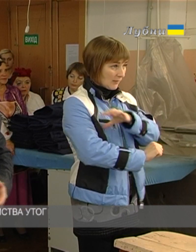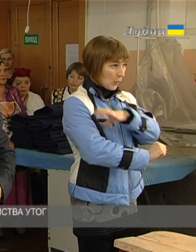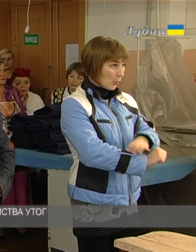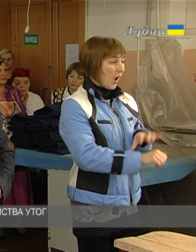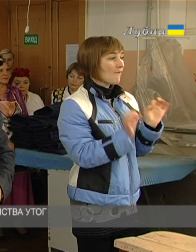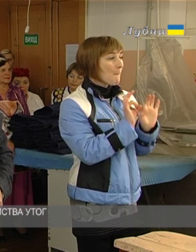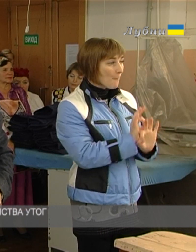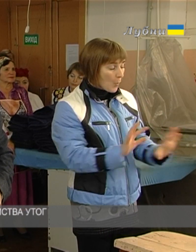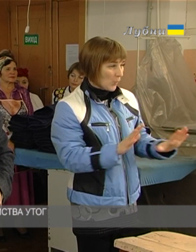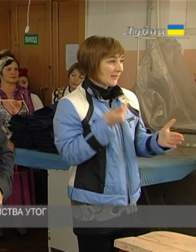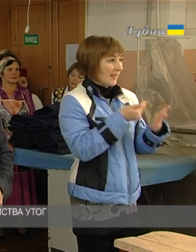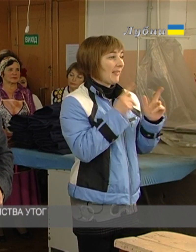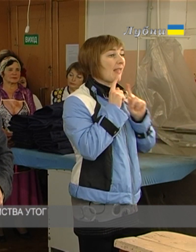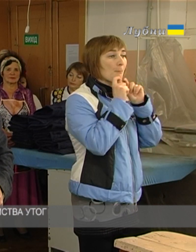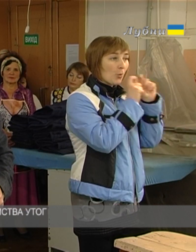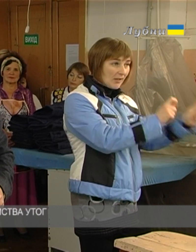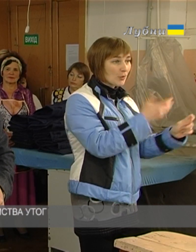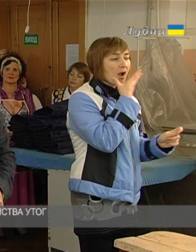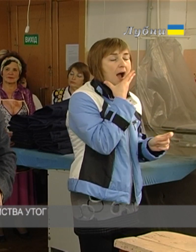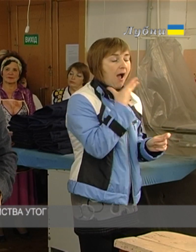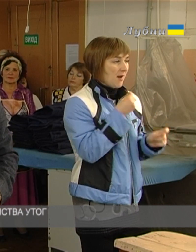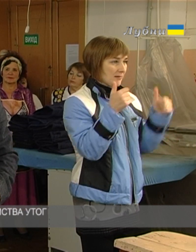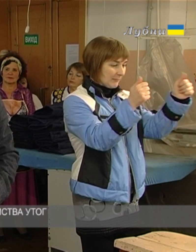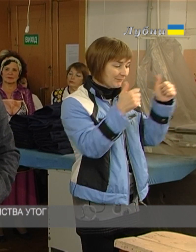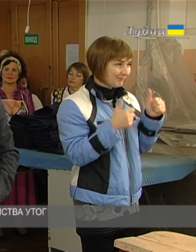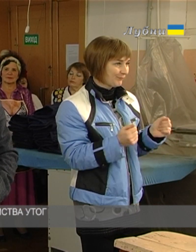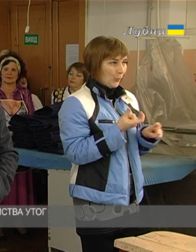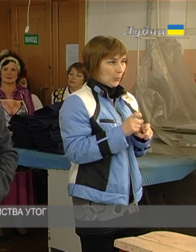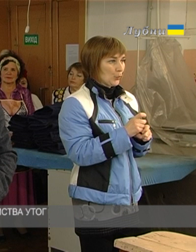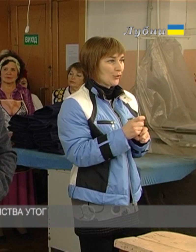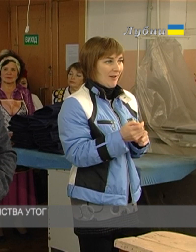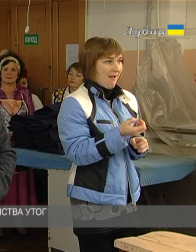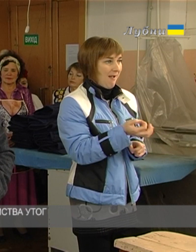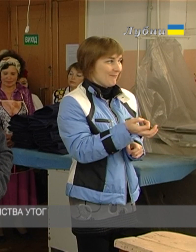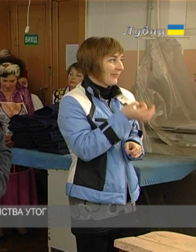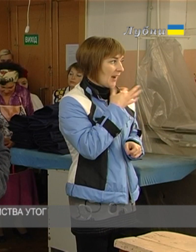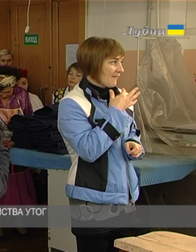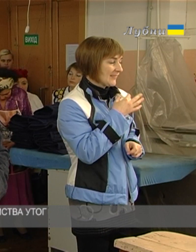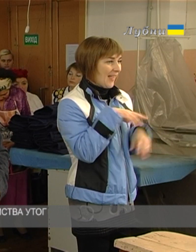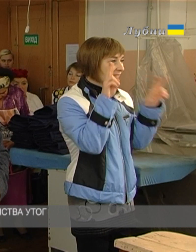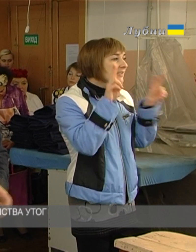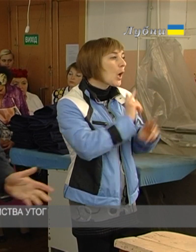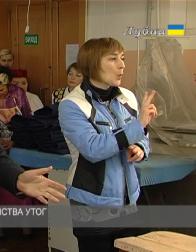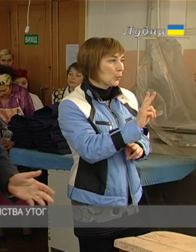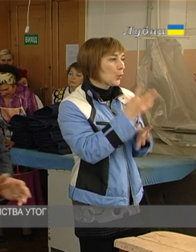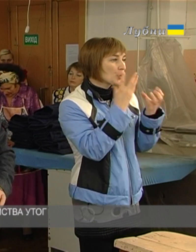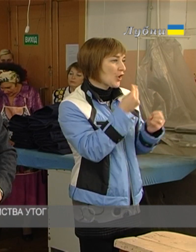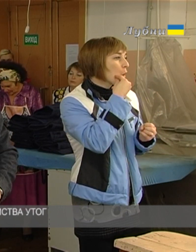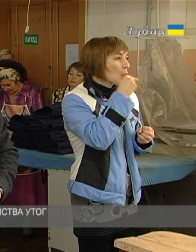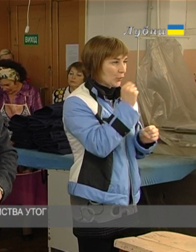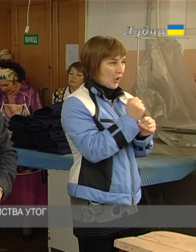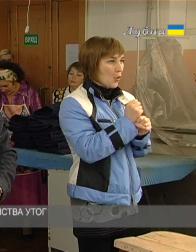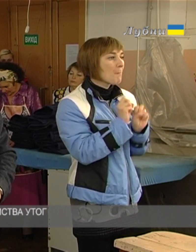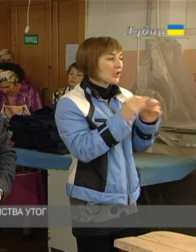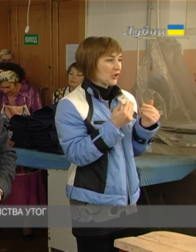простині на подарунок, гарні набори, дуже гарні, такі, ну, не знаю, хто краще роблять у нас і не роблять їх,